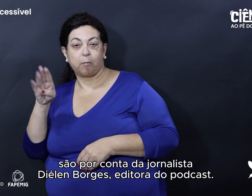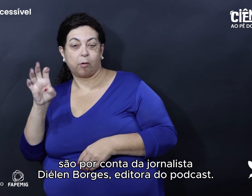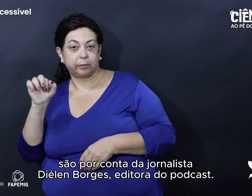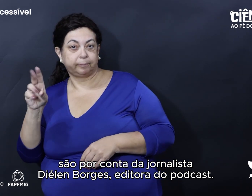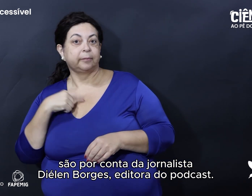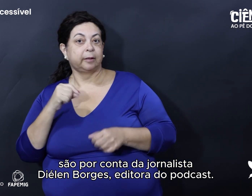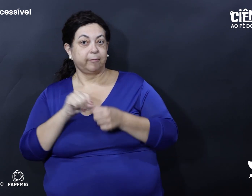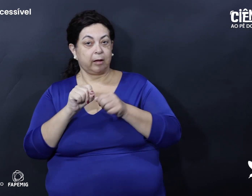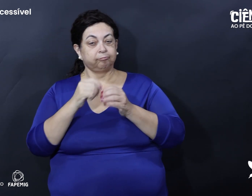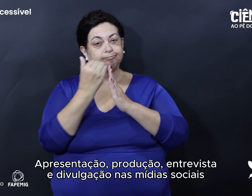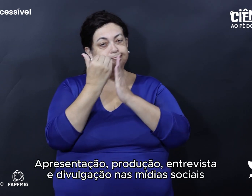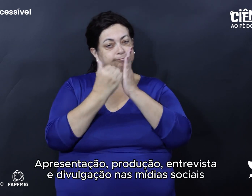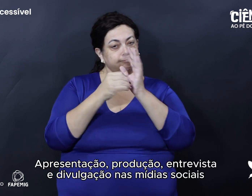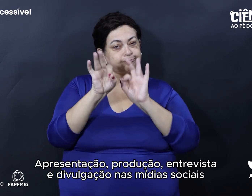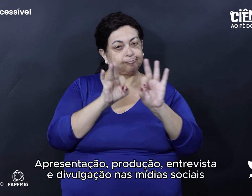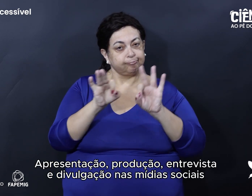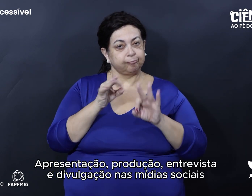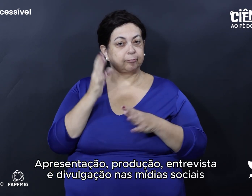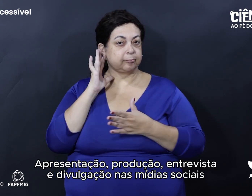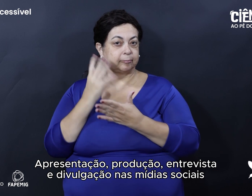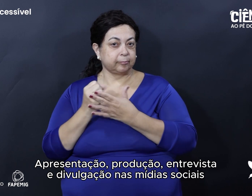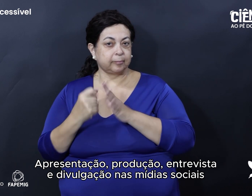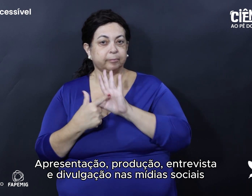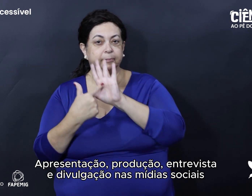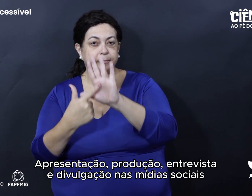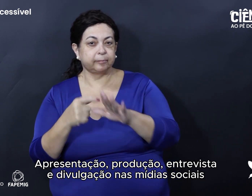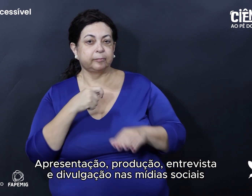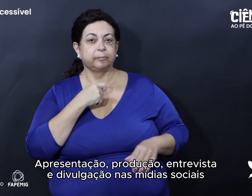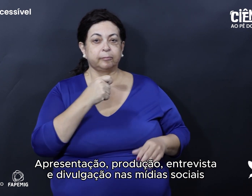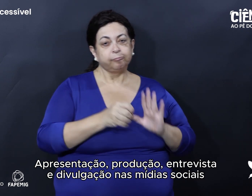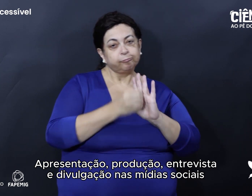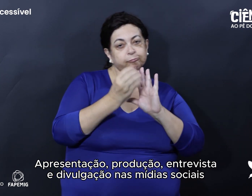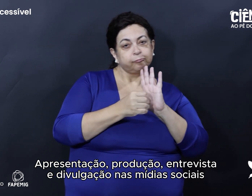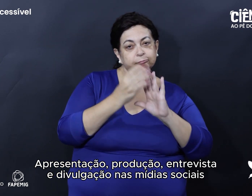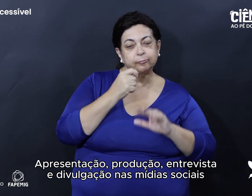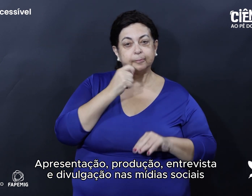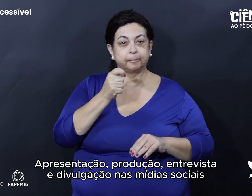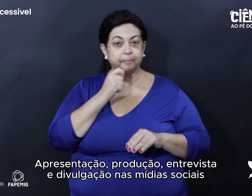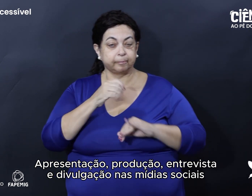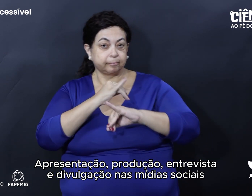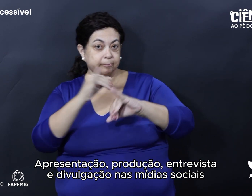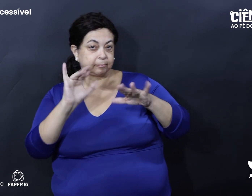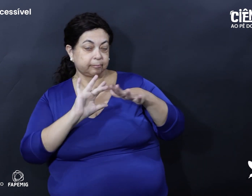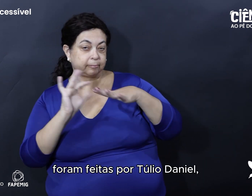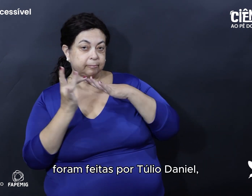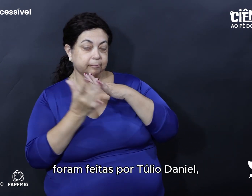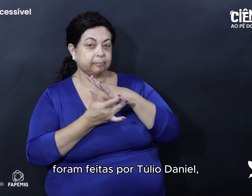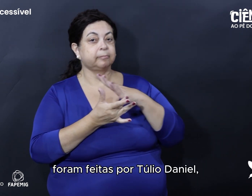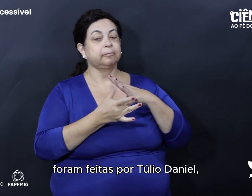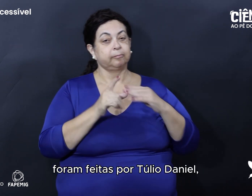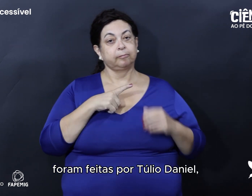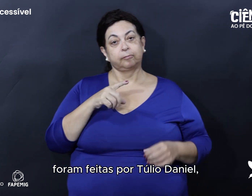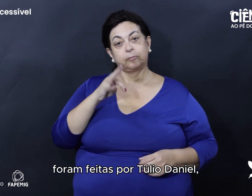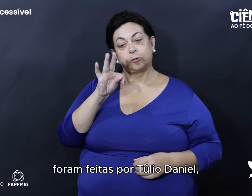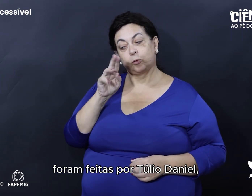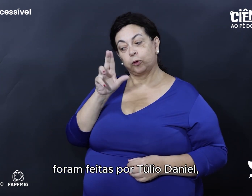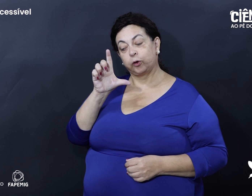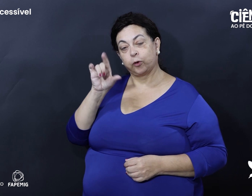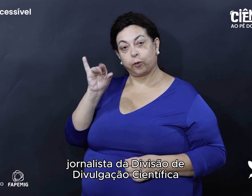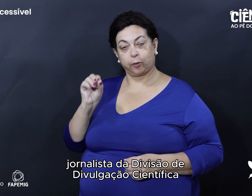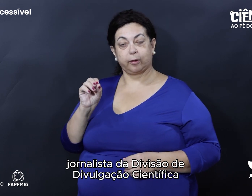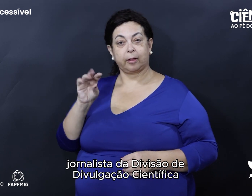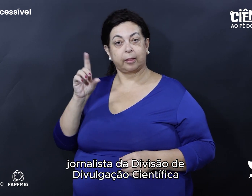editora do podcast. A apresentação, produção, entrevista e divulgação nas mídias sociais foram feitas por Túlio